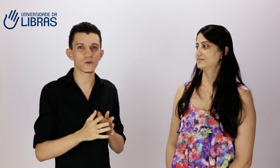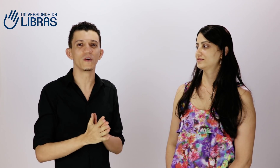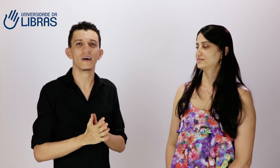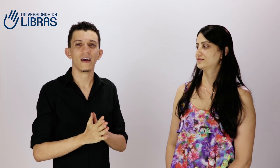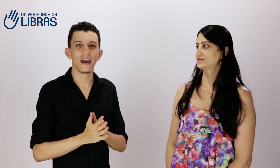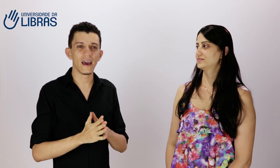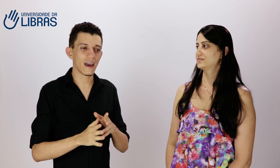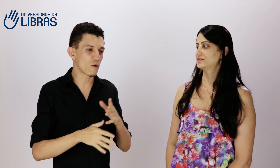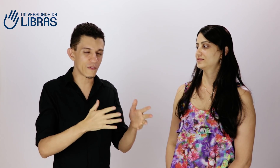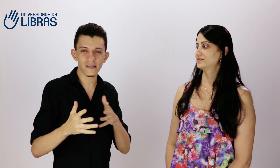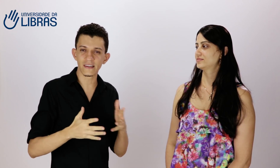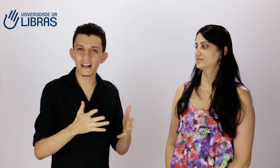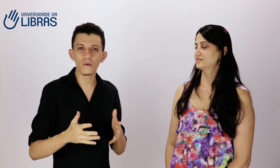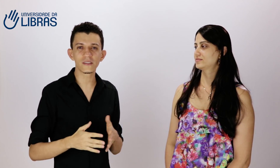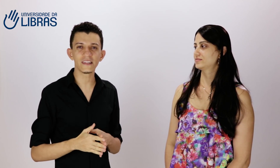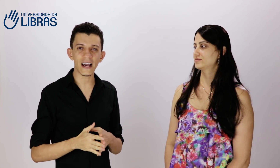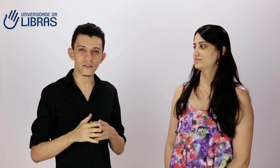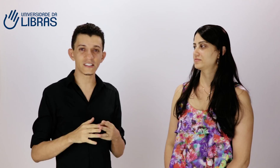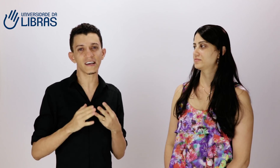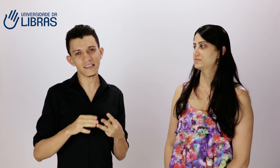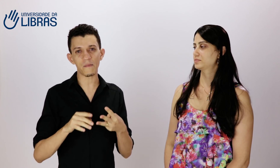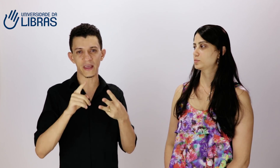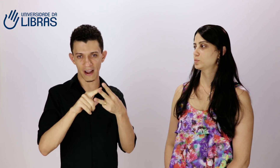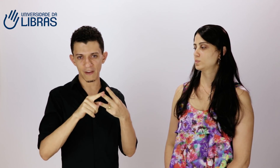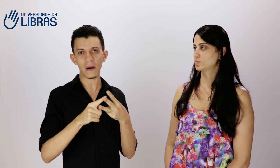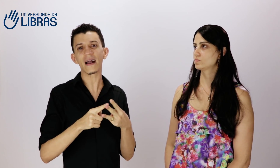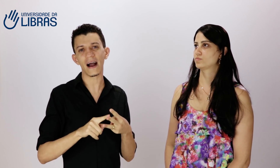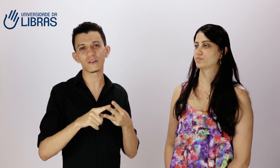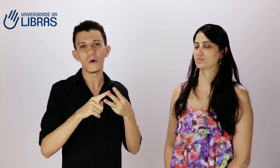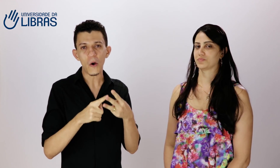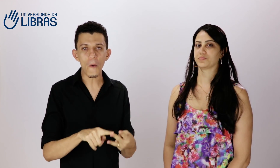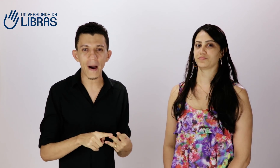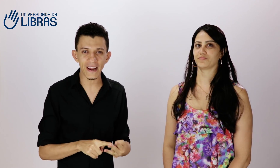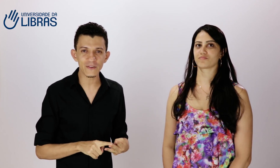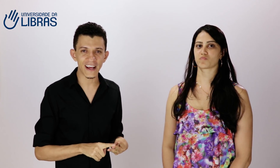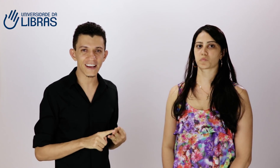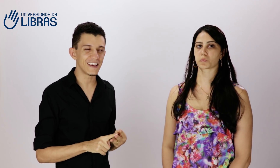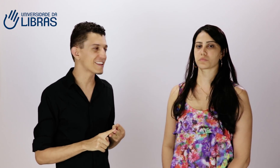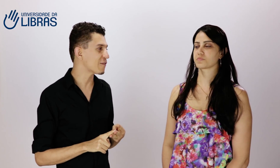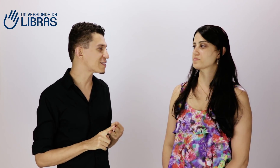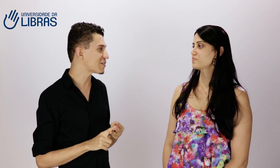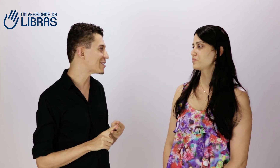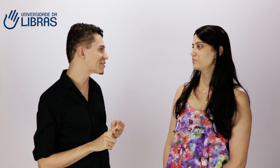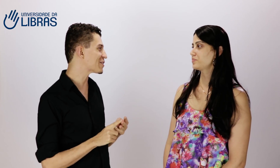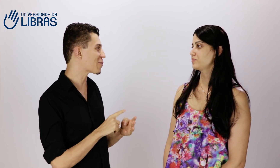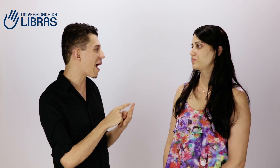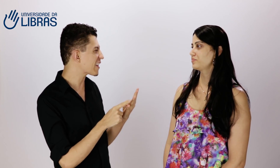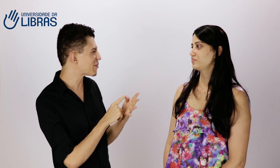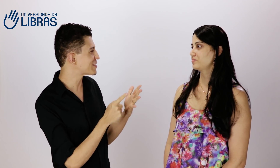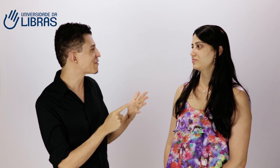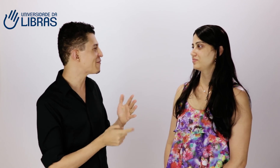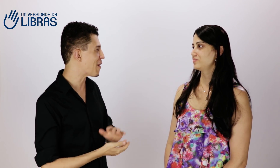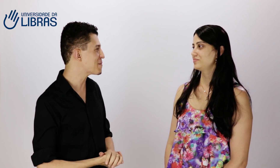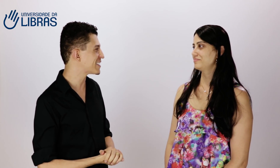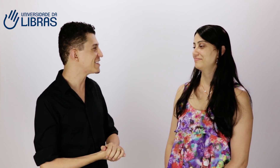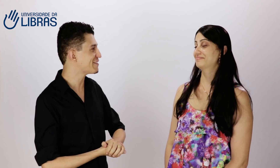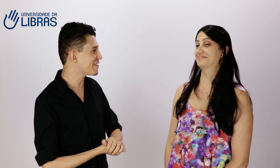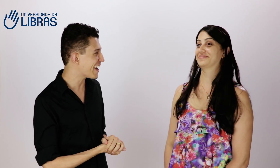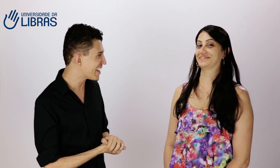discurso, conversando em língua de sinais, você já sabe que ela havia marcado o marido dela aqui. Então você utilizou 4 ou 5 formas aí